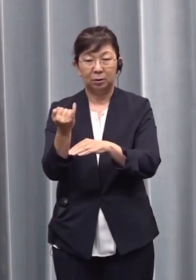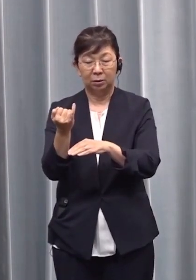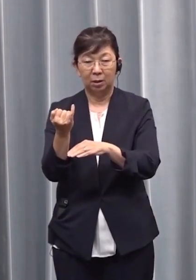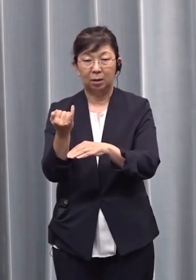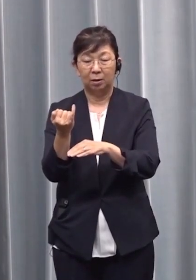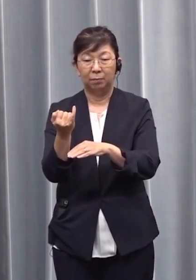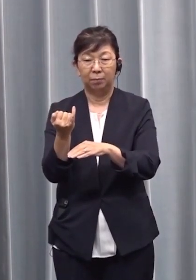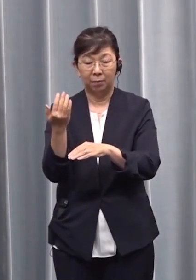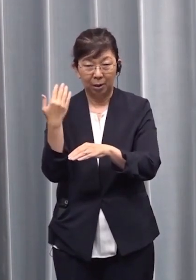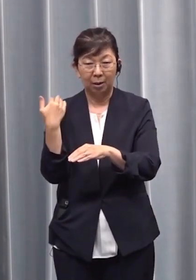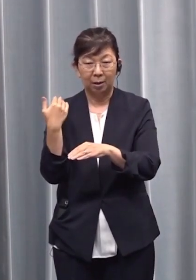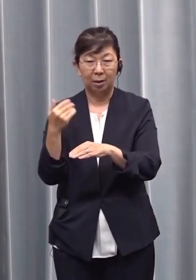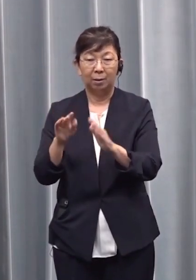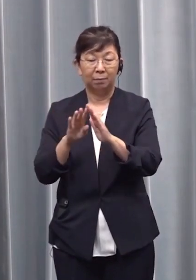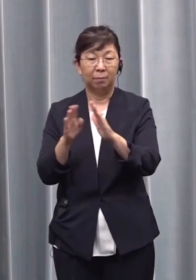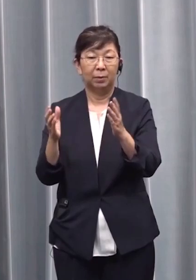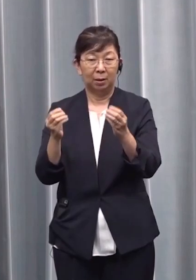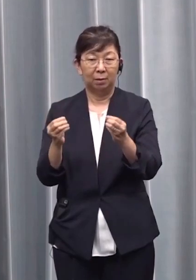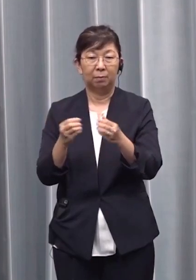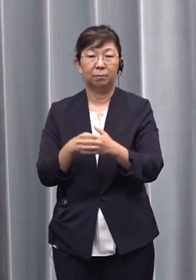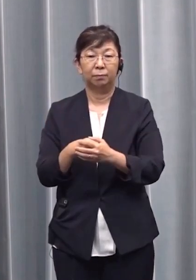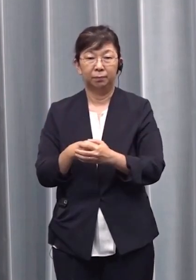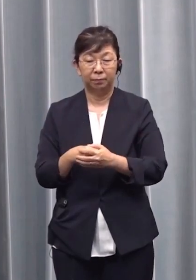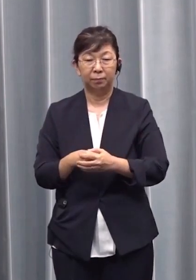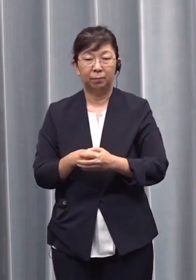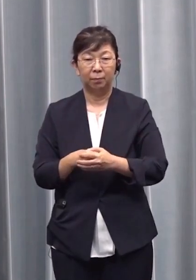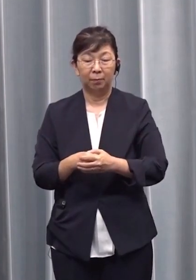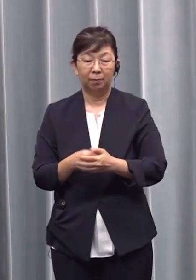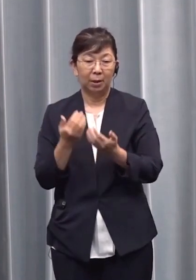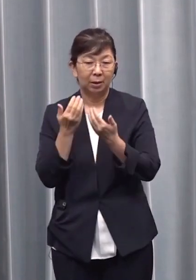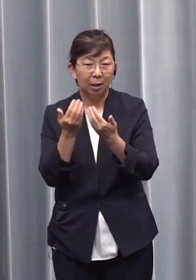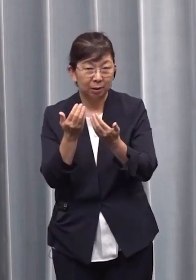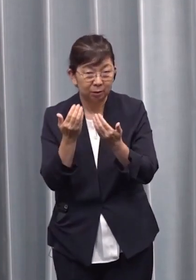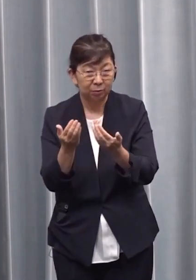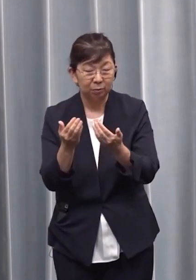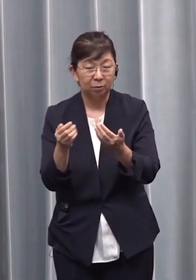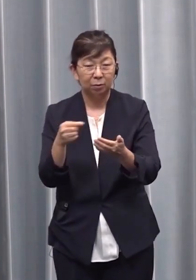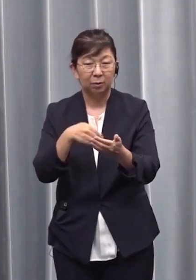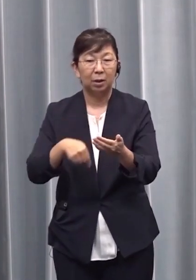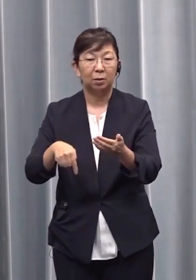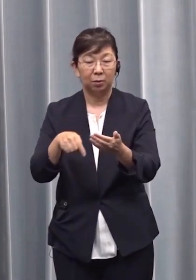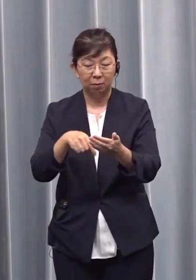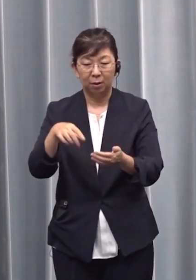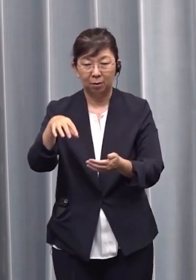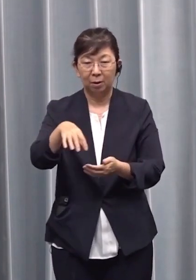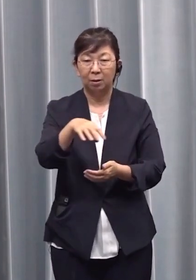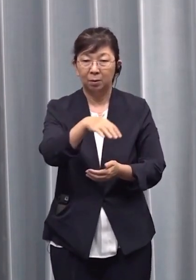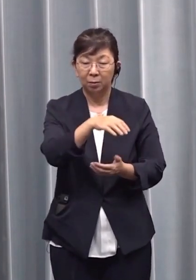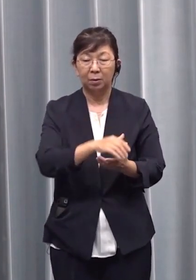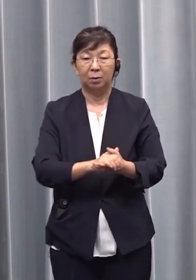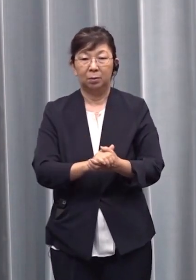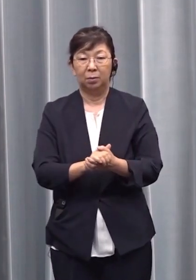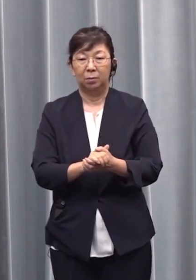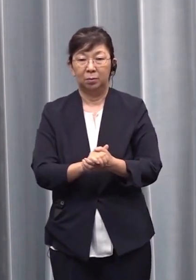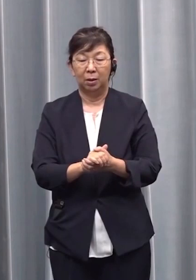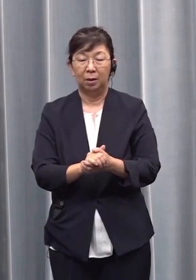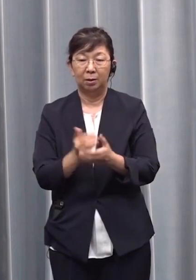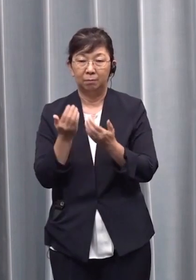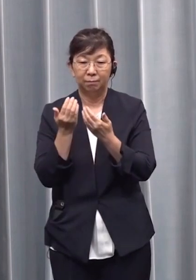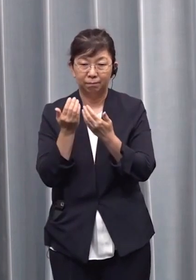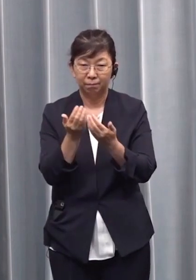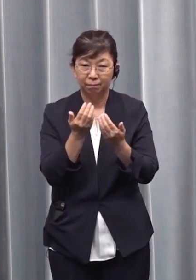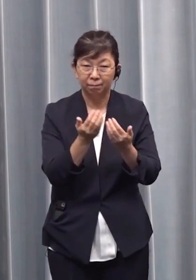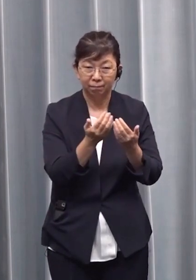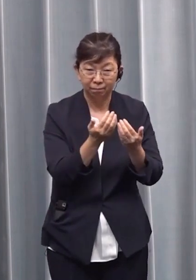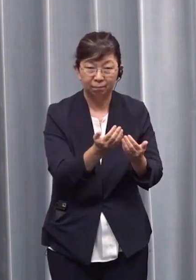で開催をされましたヒアリングにおきましてですね、各分野からの方々からお話を